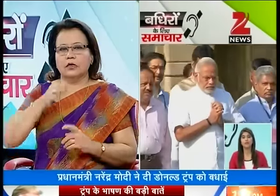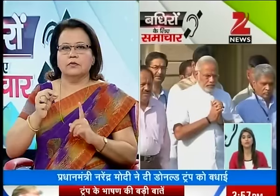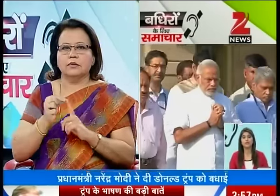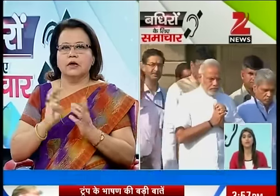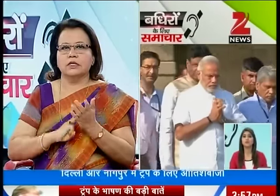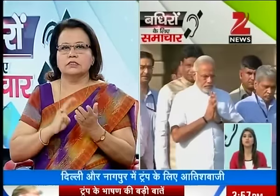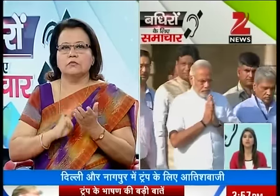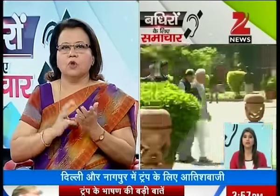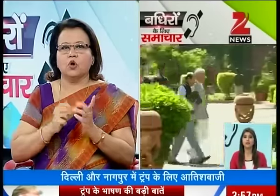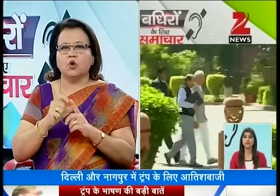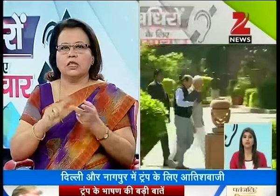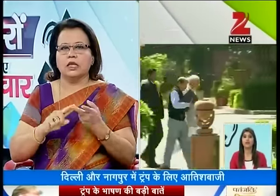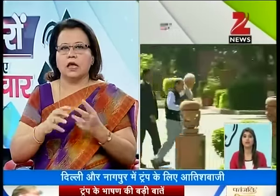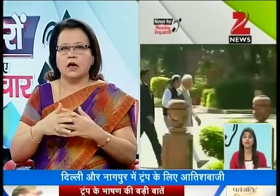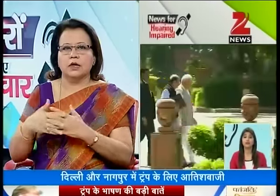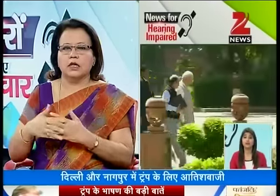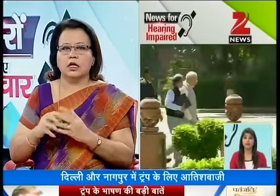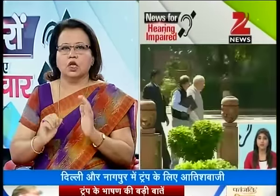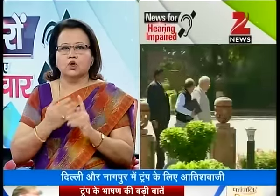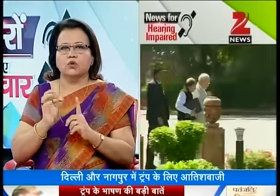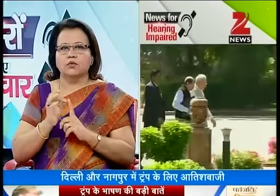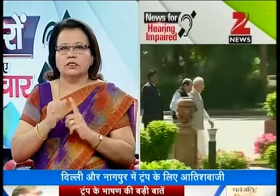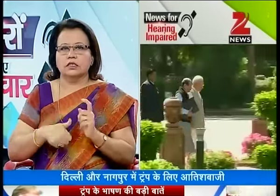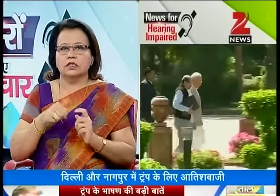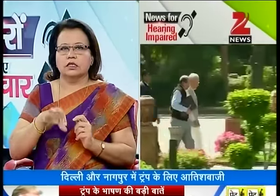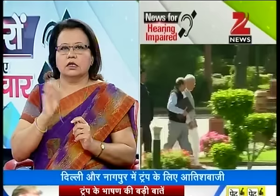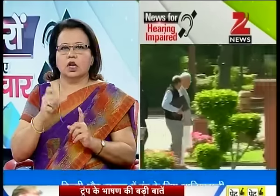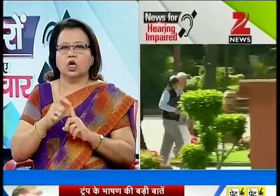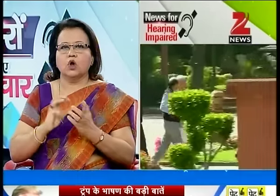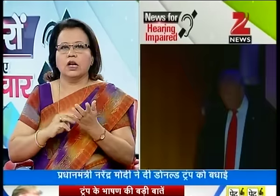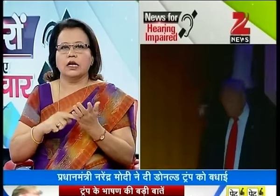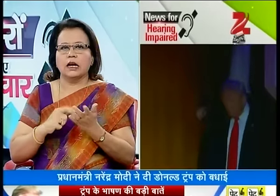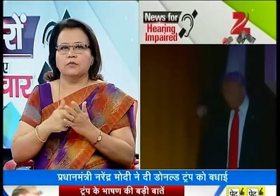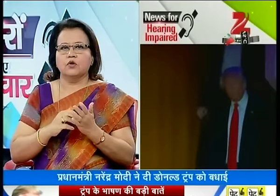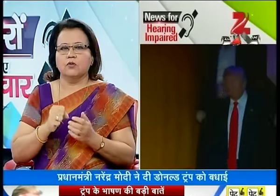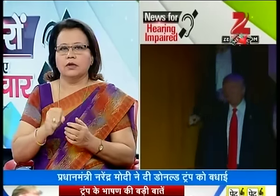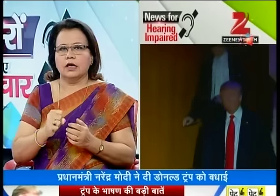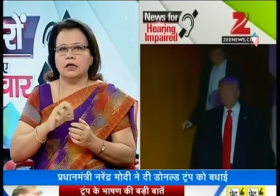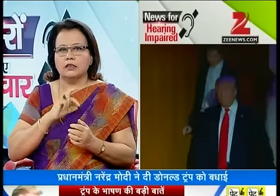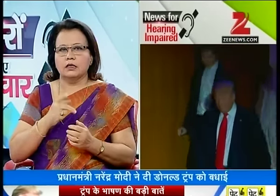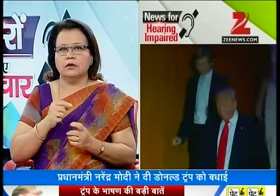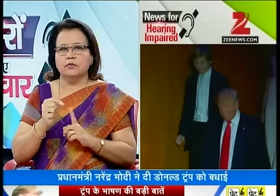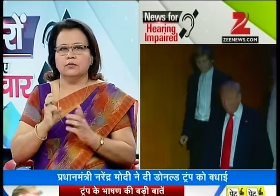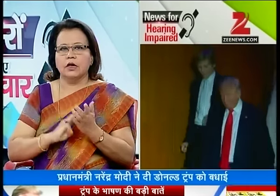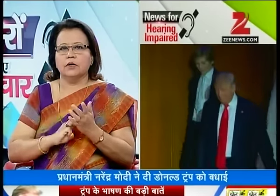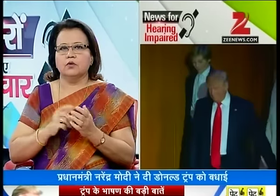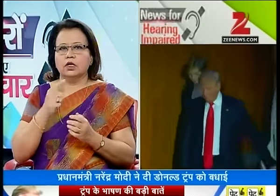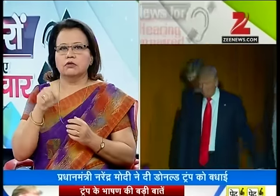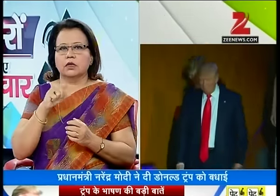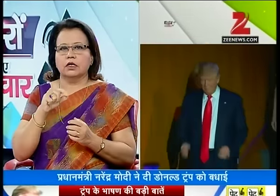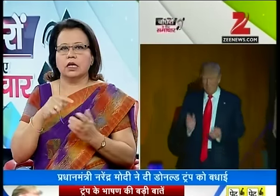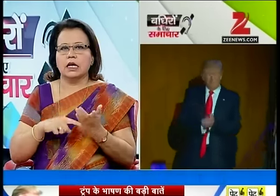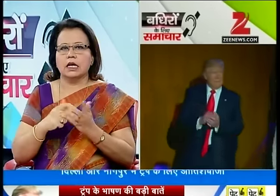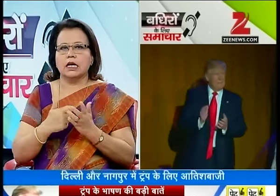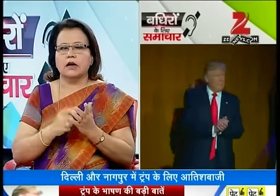भारत के प्रधानमंत्री नरेंद्र मोदी ने भी अमेरिका का नया राष्ट्रपति चुने जाने के लिए डोनाल्ड ट्रंप को बधाई दी है। पीएम मोदी